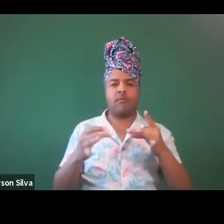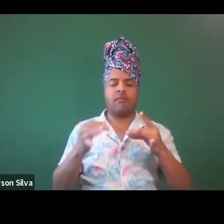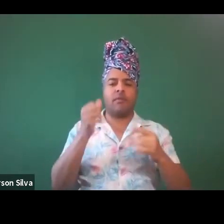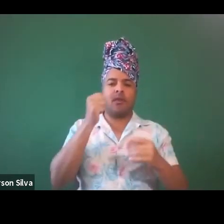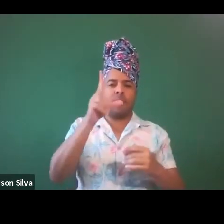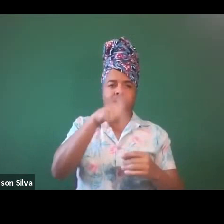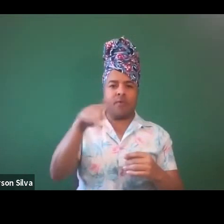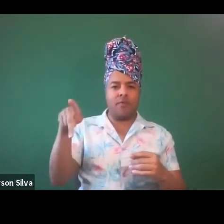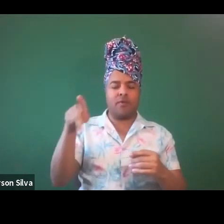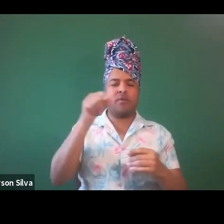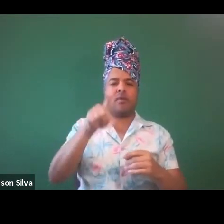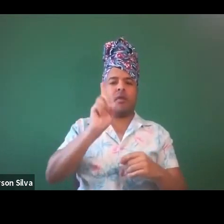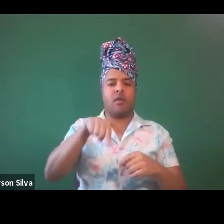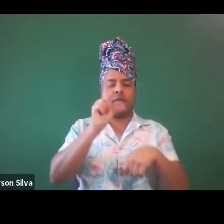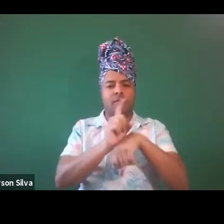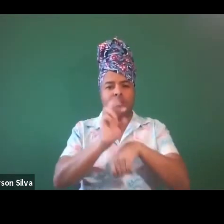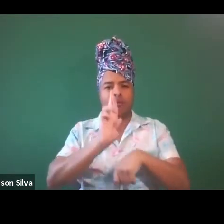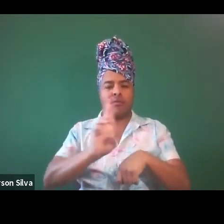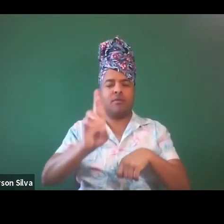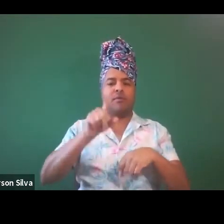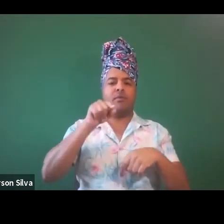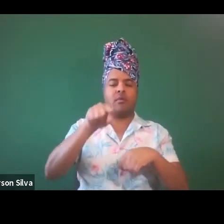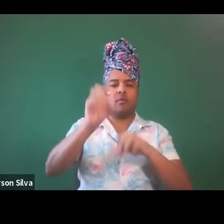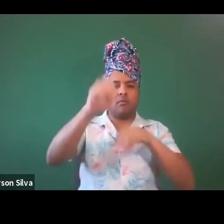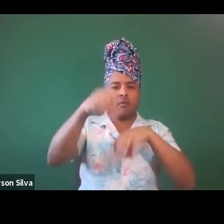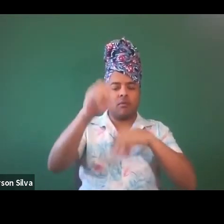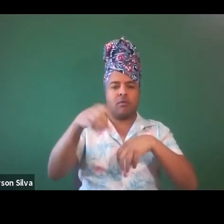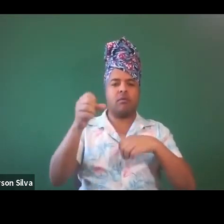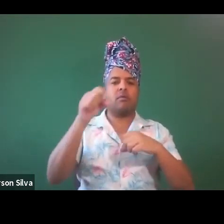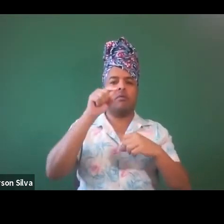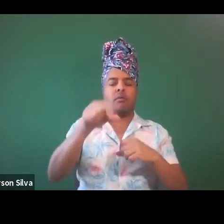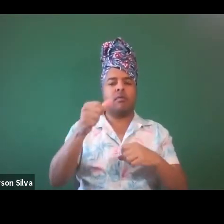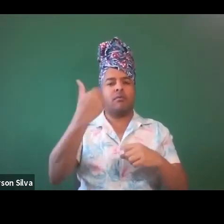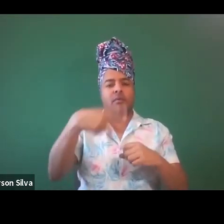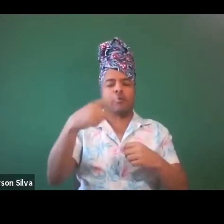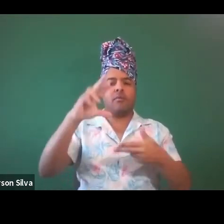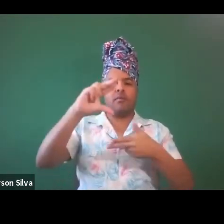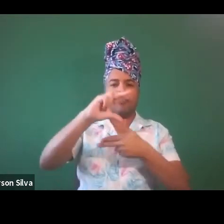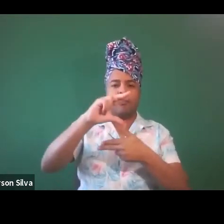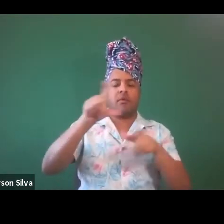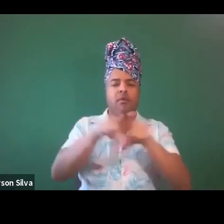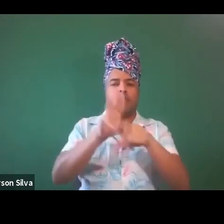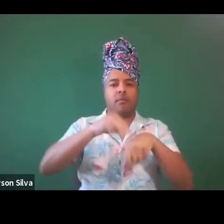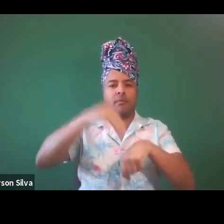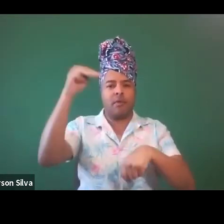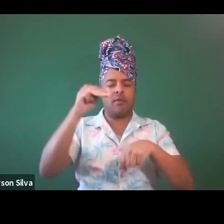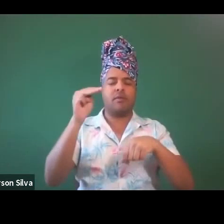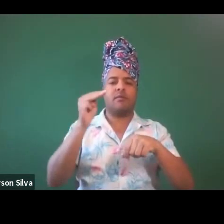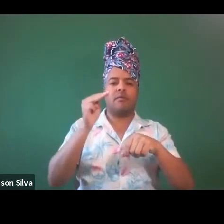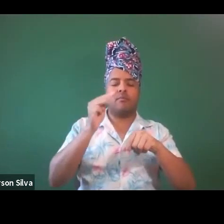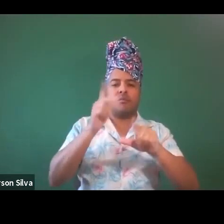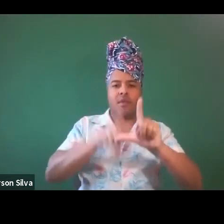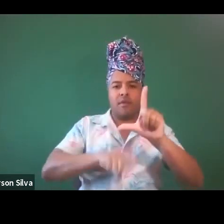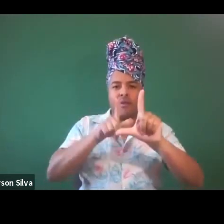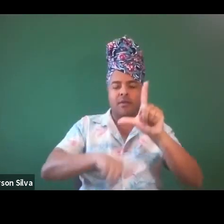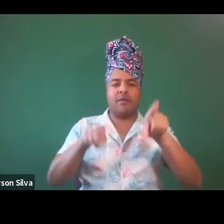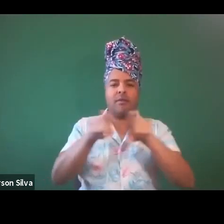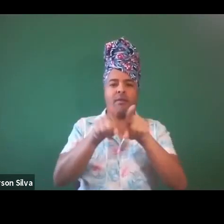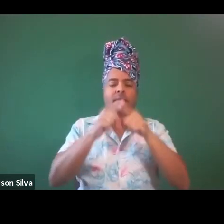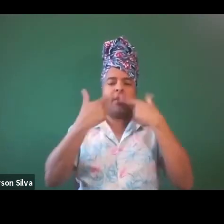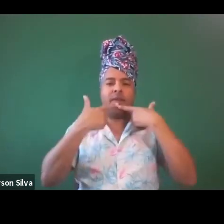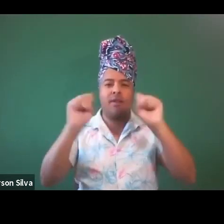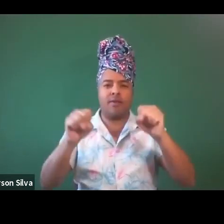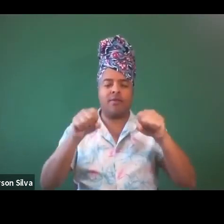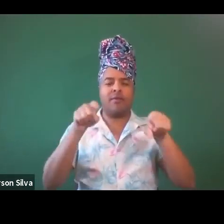Deise Medina é doutora em Educação pela Universidade Federal da Bahia, mestre em Letras e Linguística, também